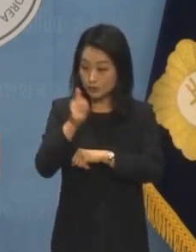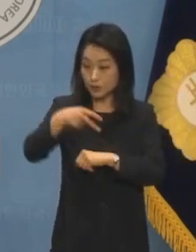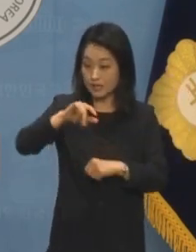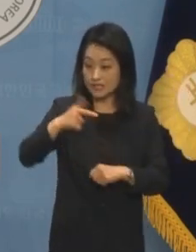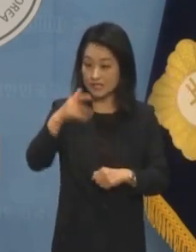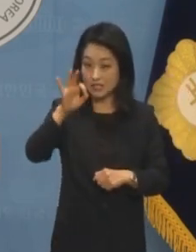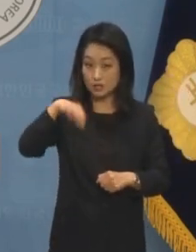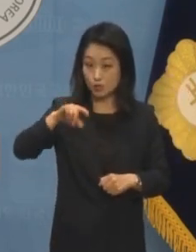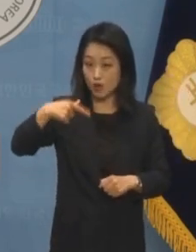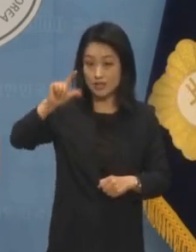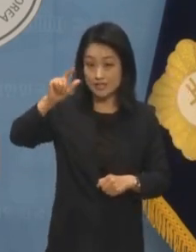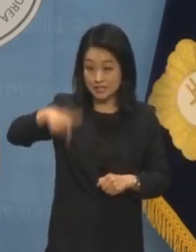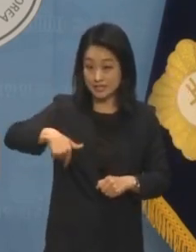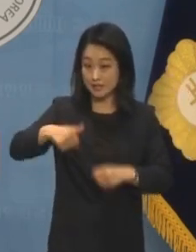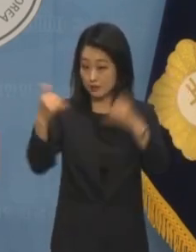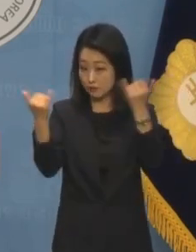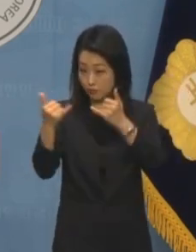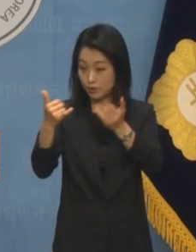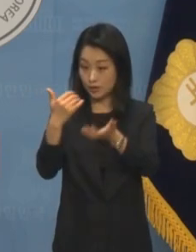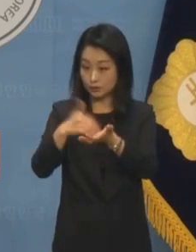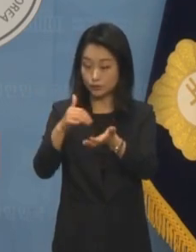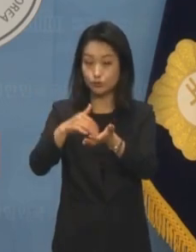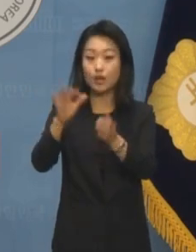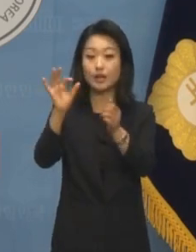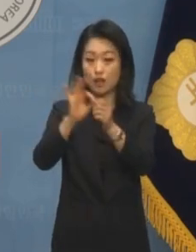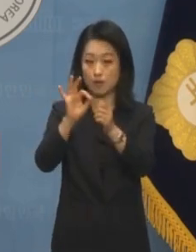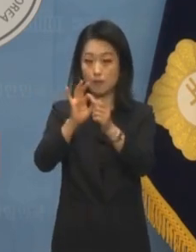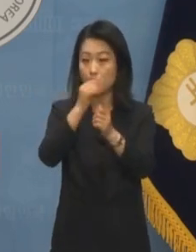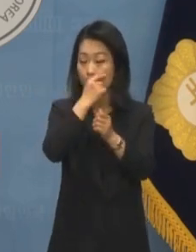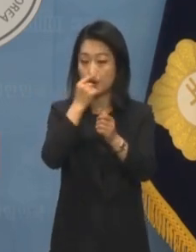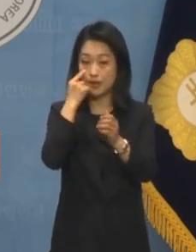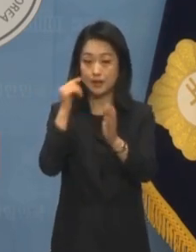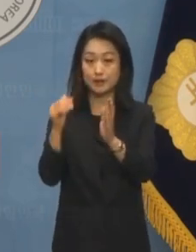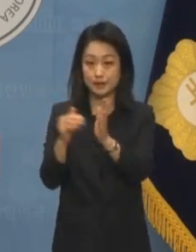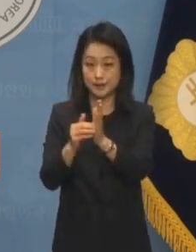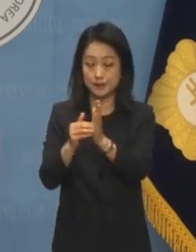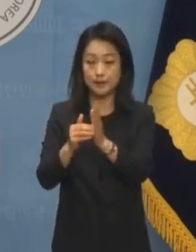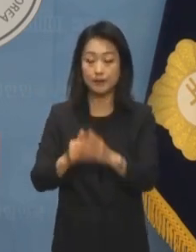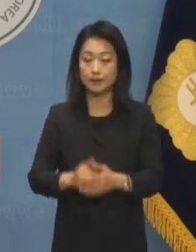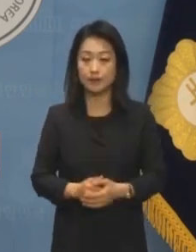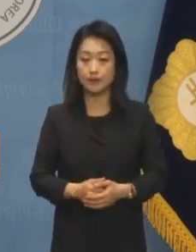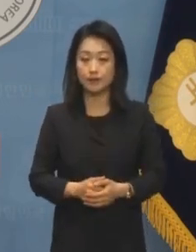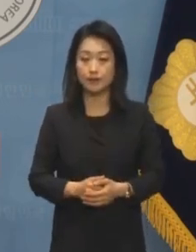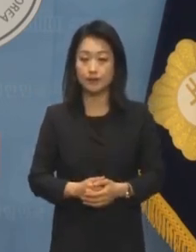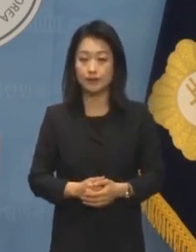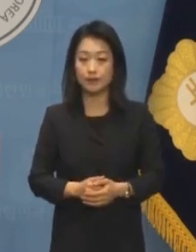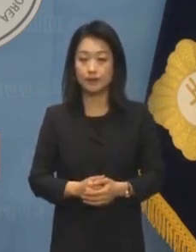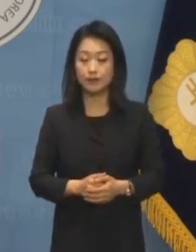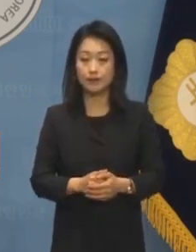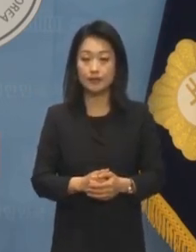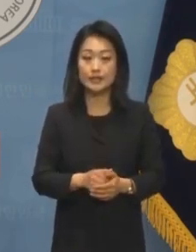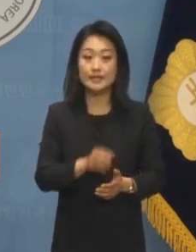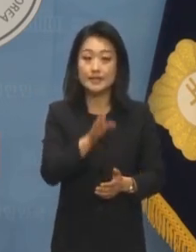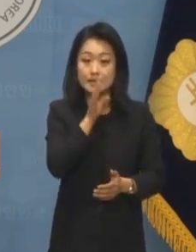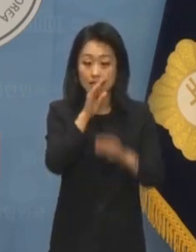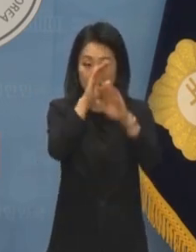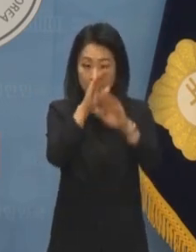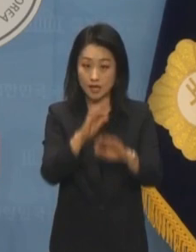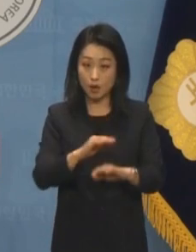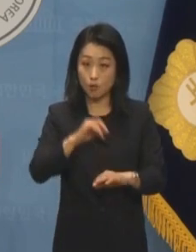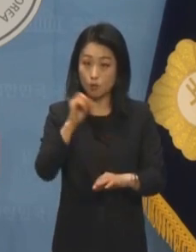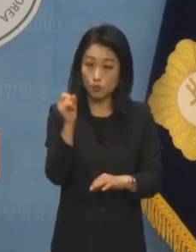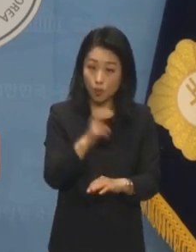이상 연락을 주고받은 사실도 확인되었습니다. 눈만 뜨면 새로운 진실이